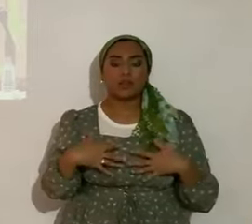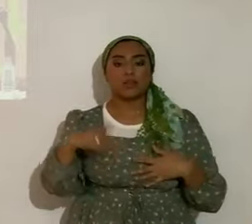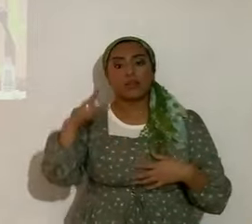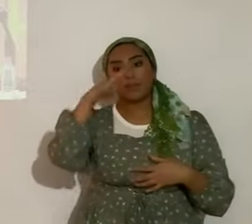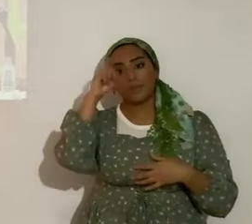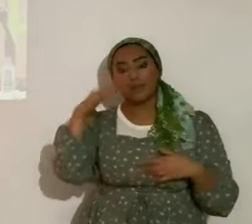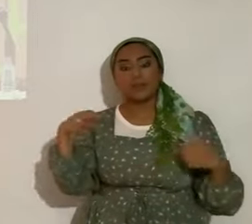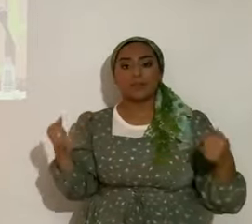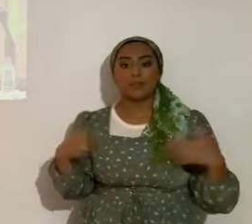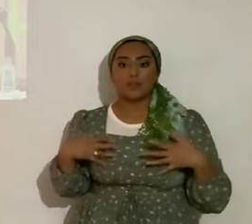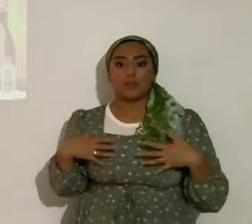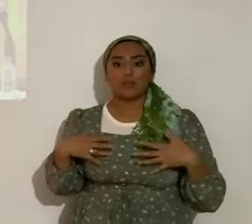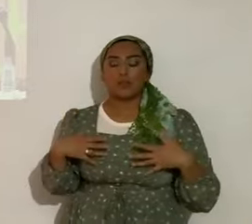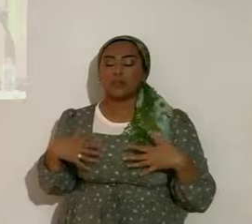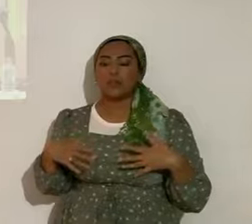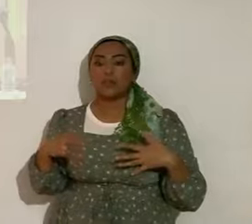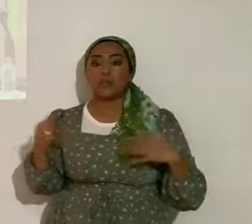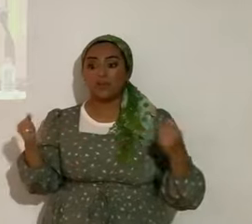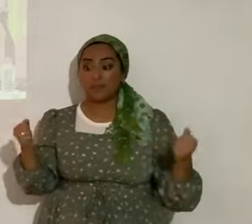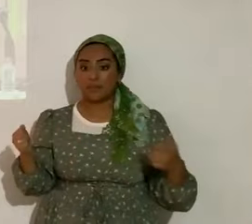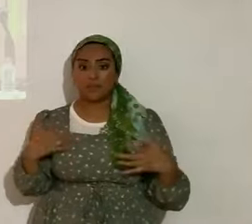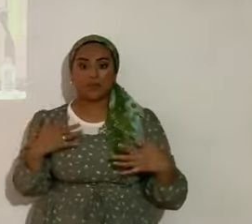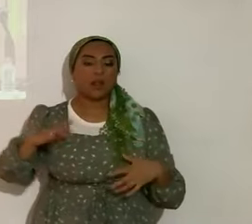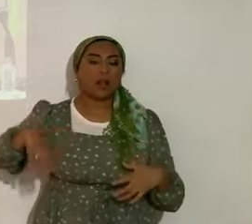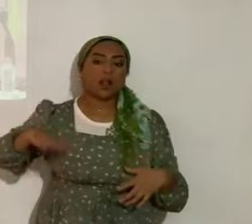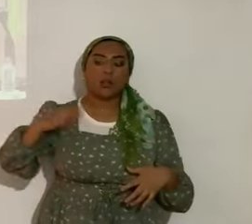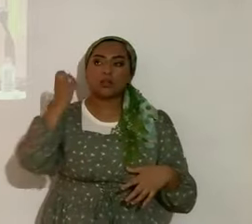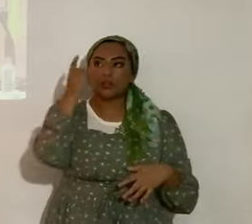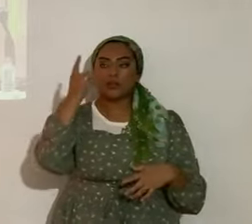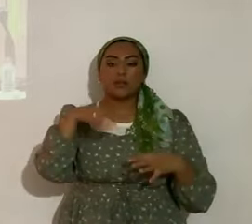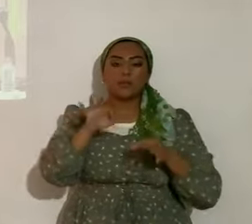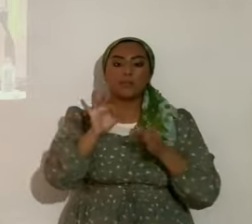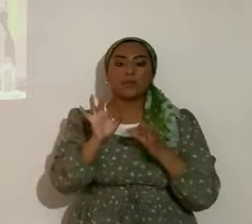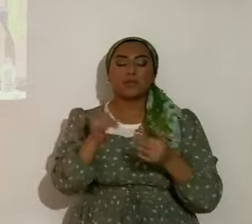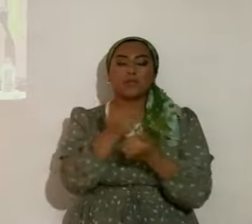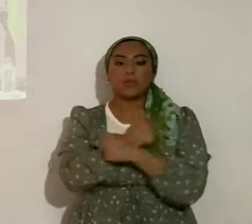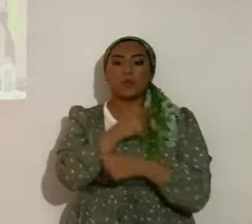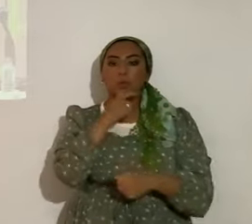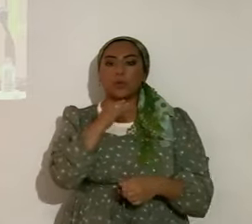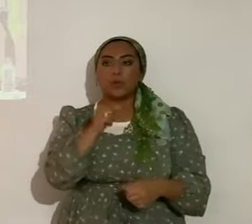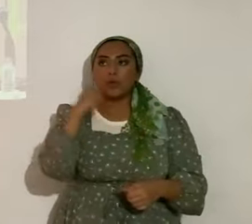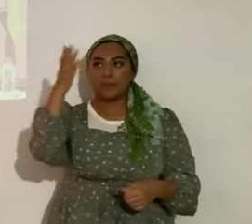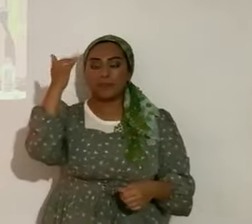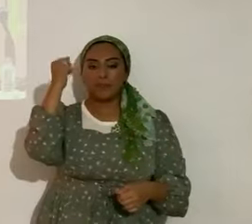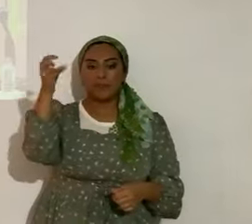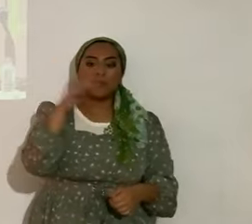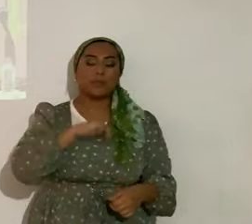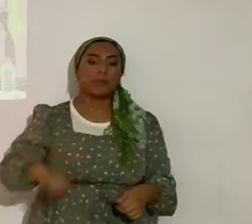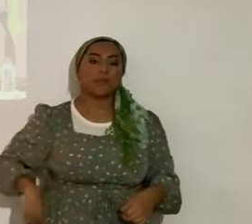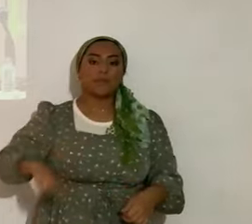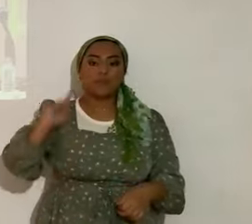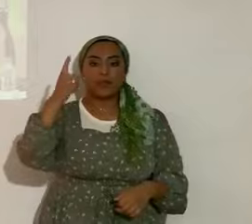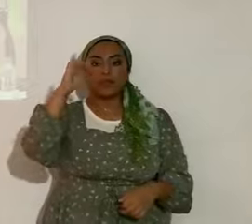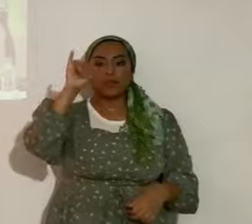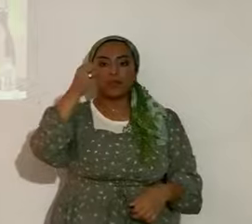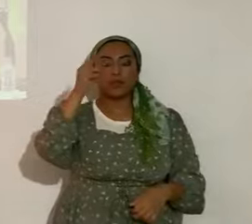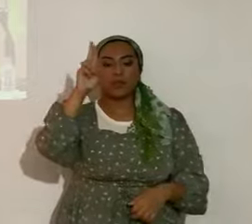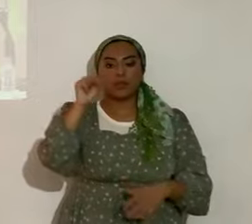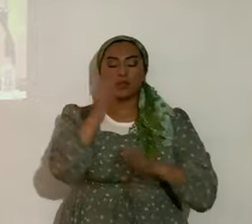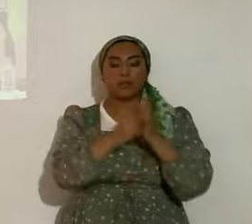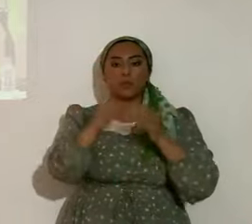porque el temor es miedo, y el que tiene miedo no ha conocido el perfecto amor, quien es Yahshua Mashiach, 1 Juan 4:18.